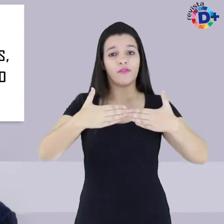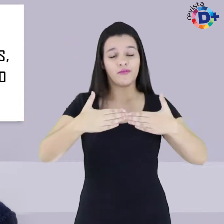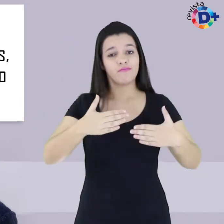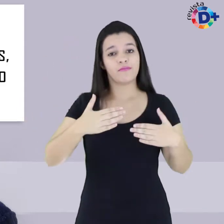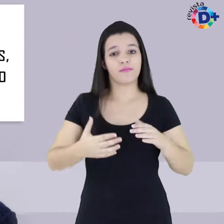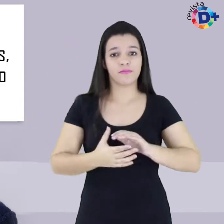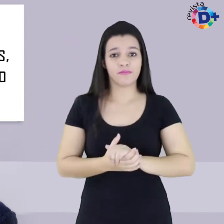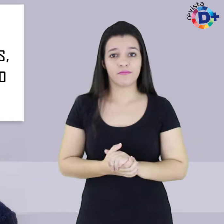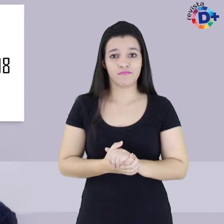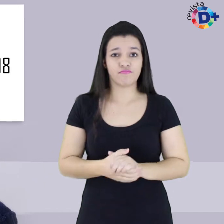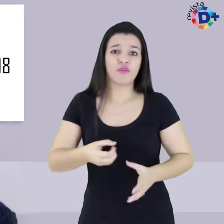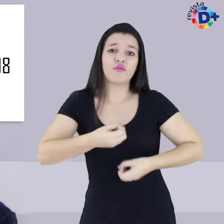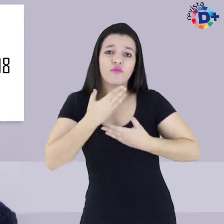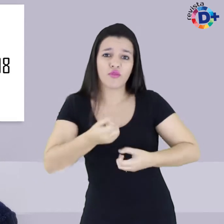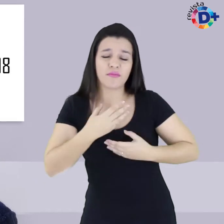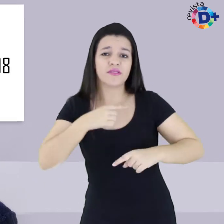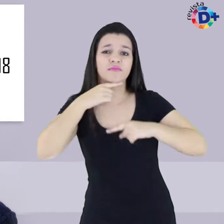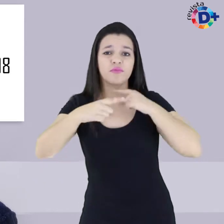Informações: DDD 11